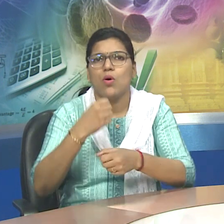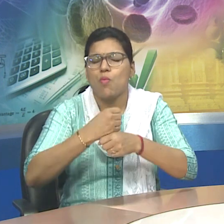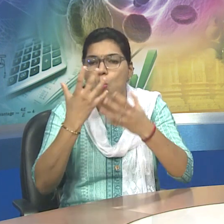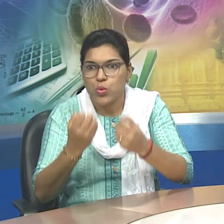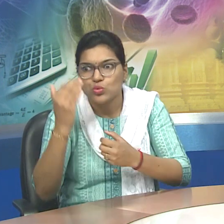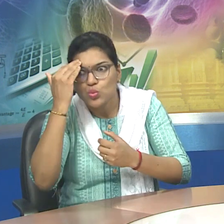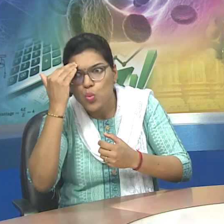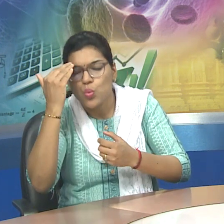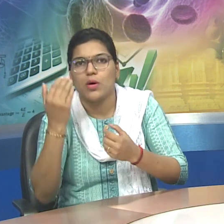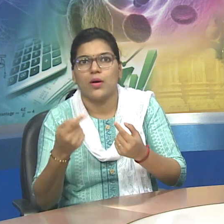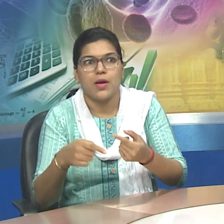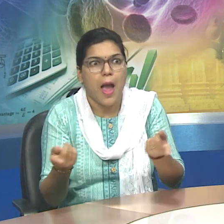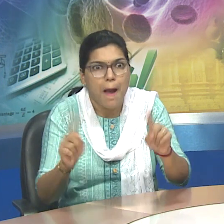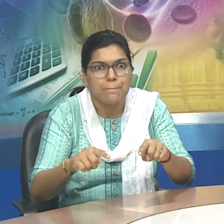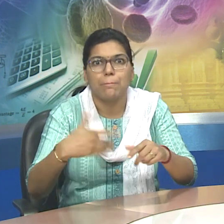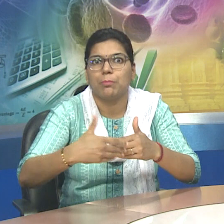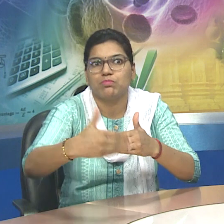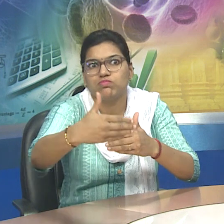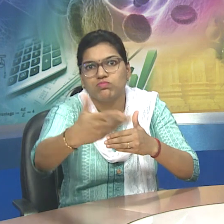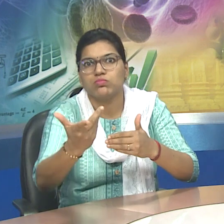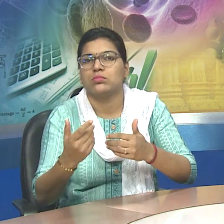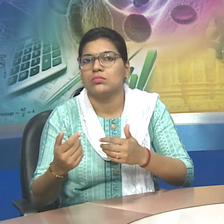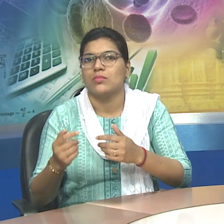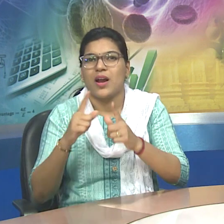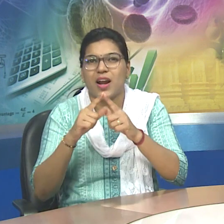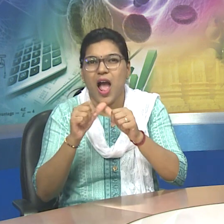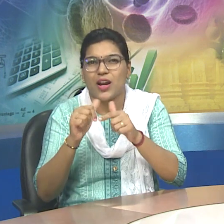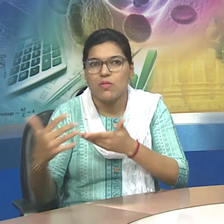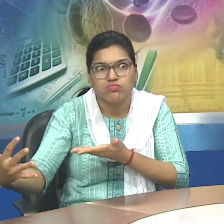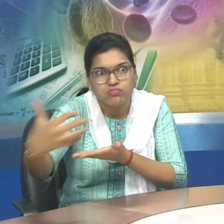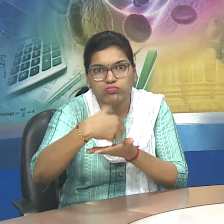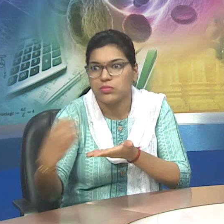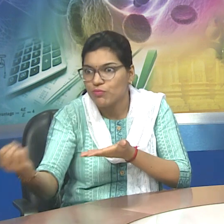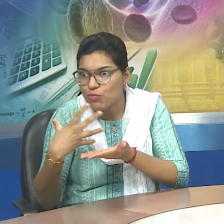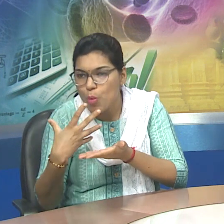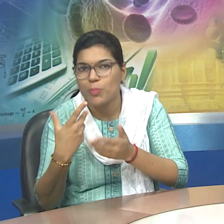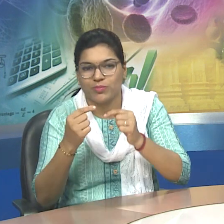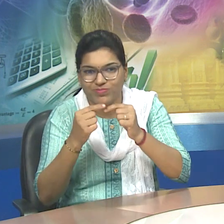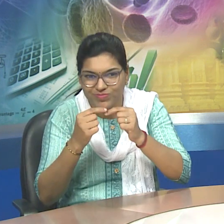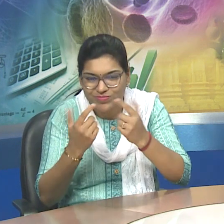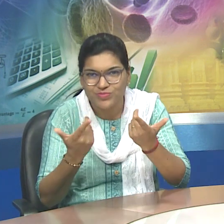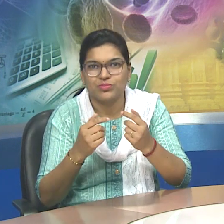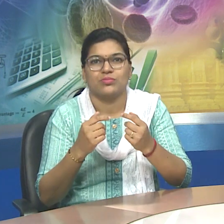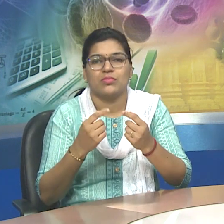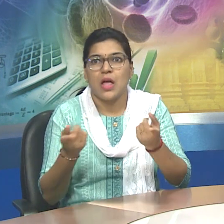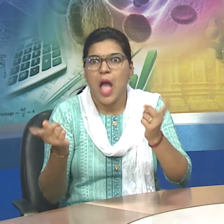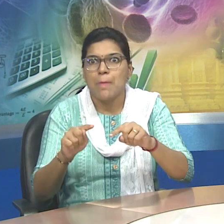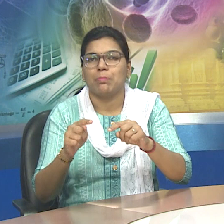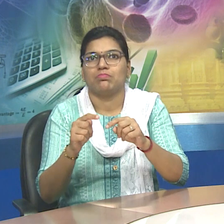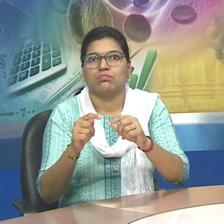क्योंकि मीडिया का मुख्य कार्य है जानकारी को इकट्ठा करना और जानकारी को सही तरह से